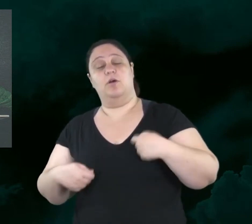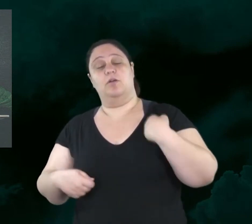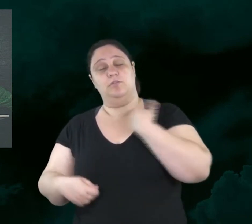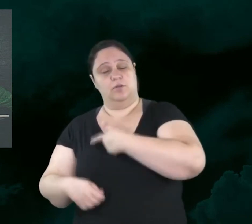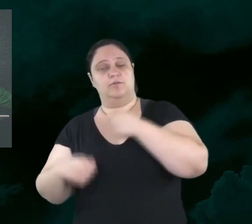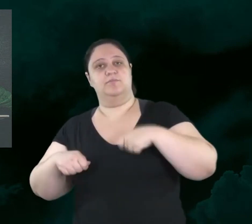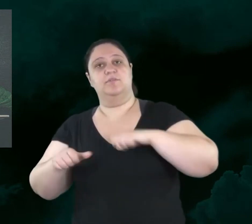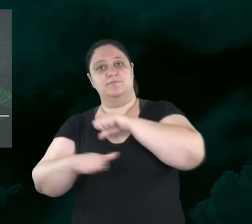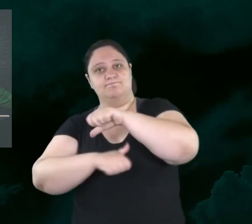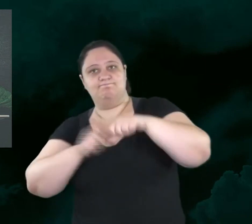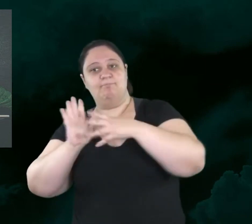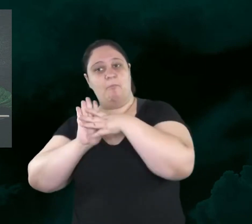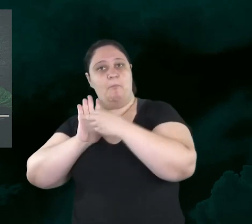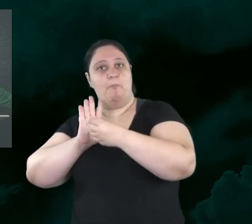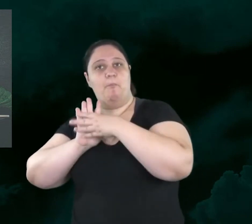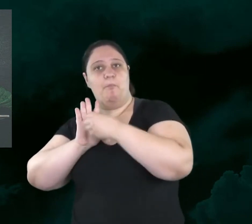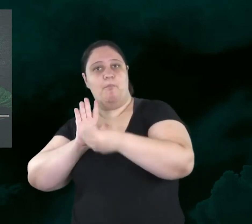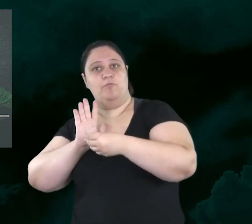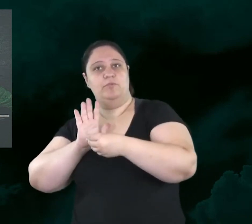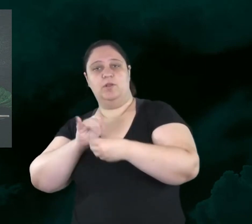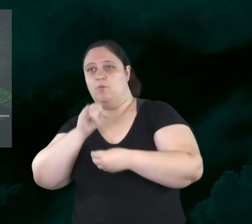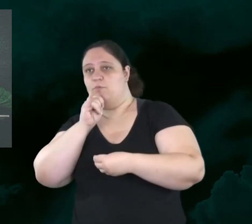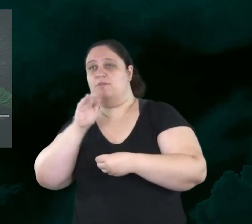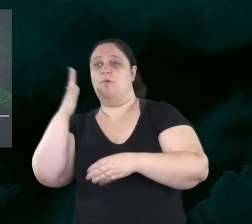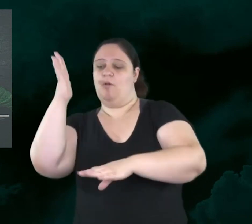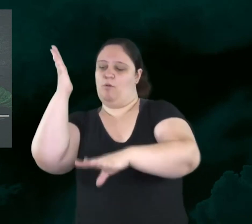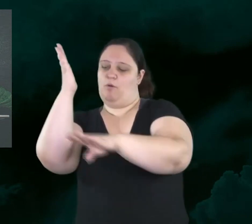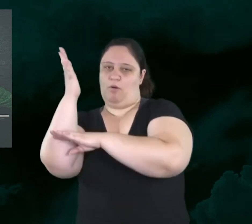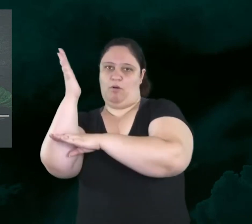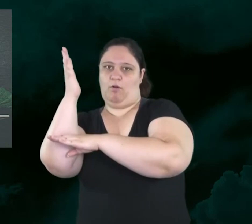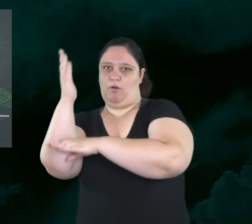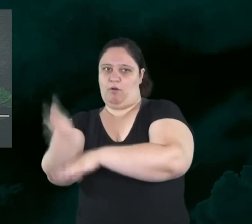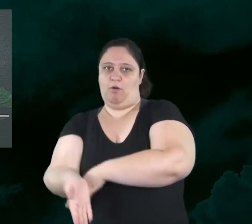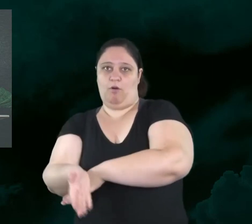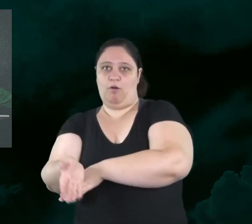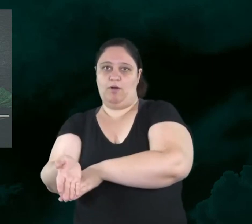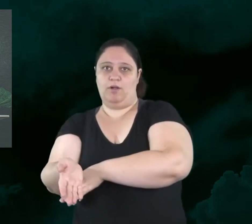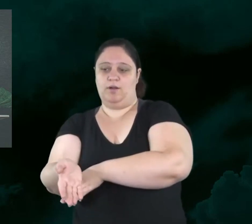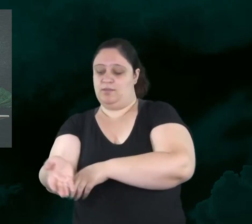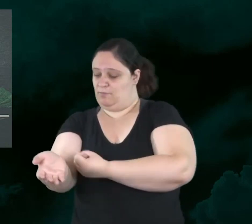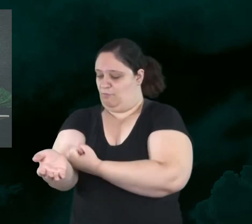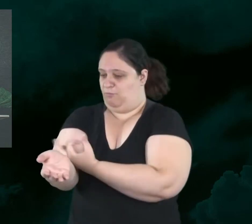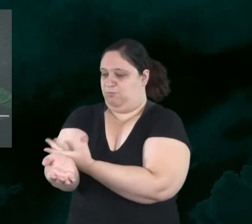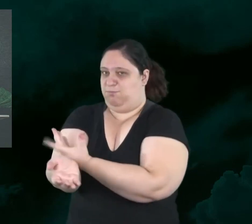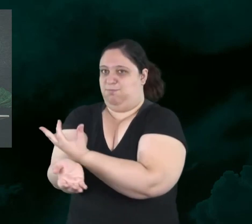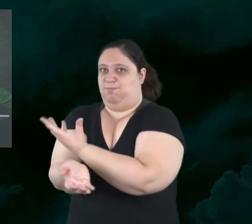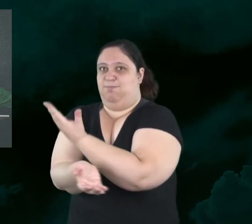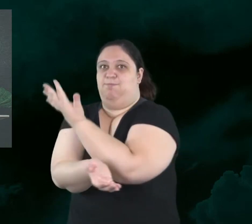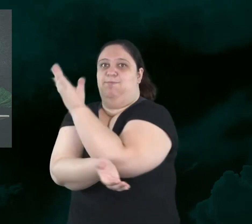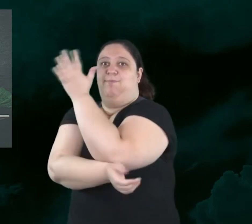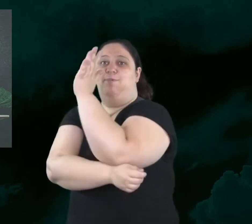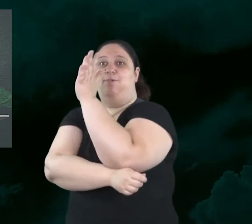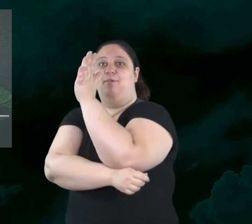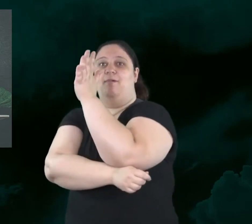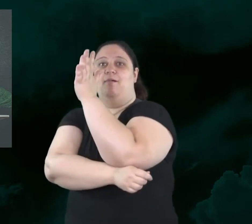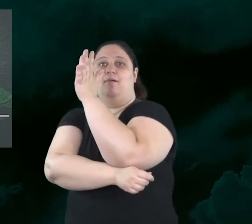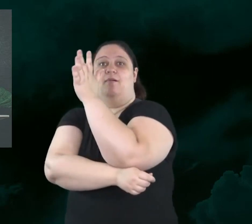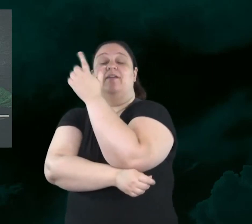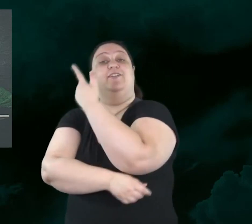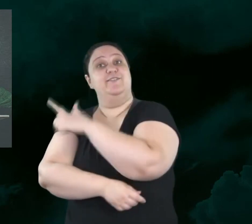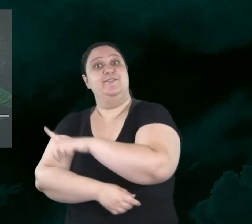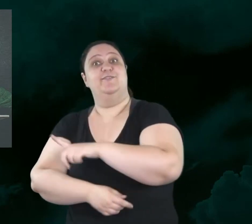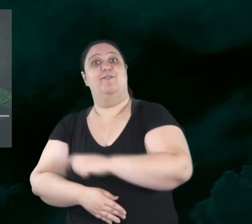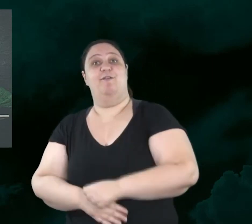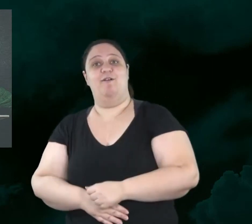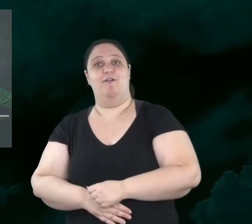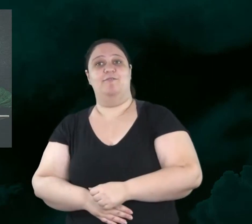toco, e esse toco vai renascer. Irmãos, é disso que nós precisamos ser. Nós precisamos passar por tribulações, nós precisamos